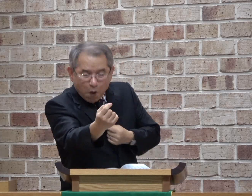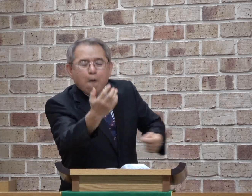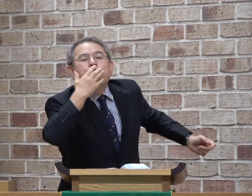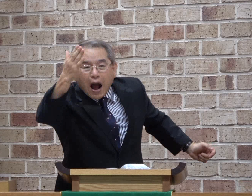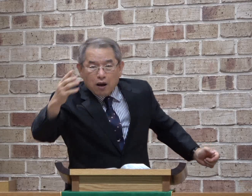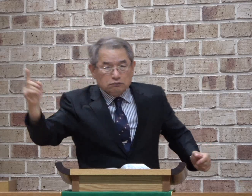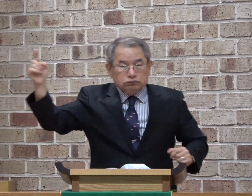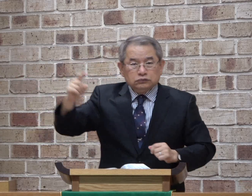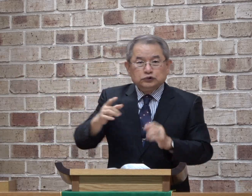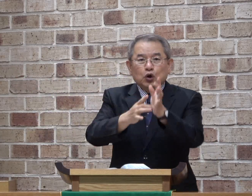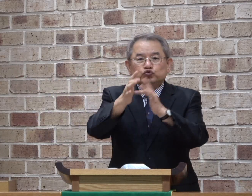선포하셨습니다.